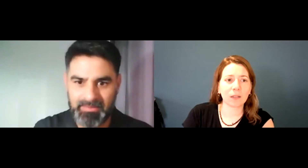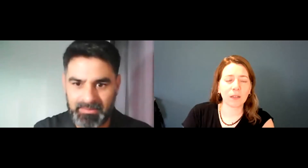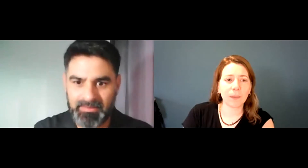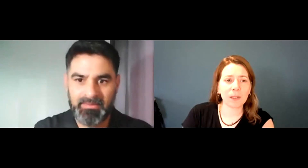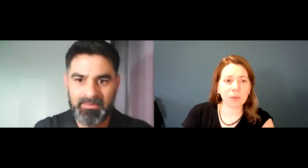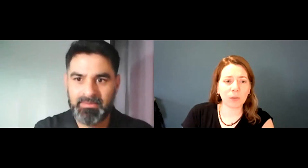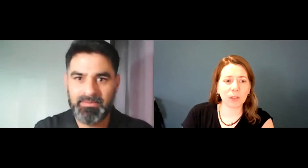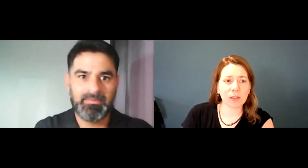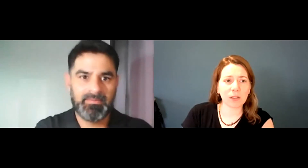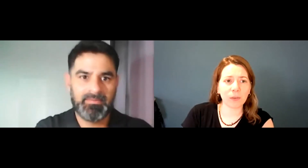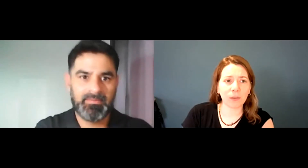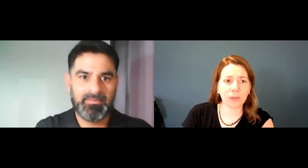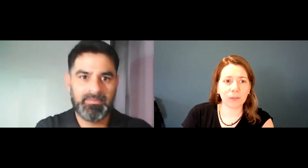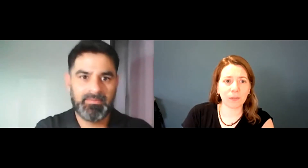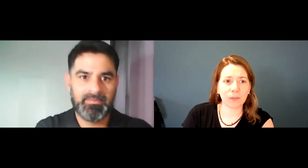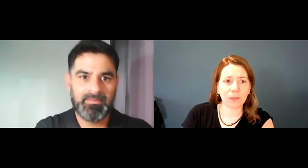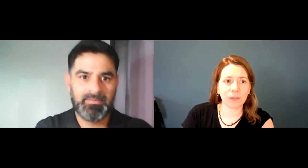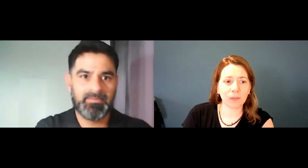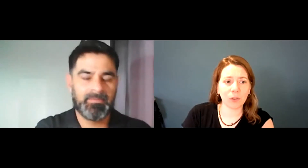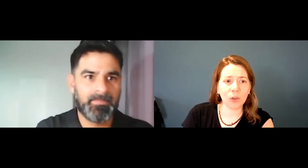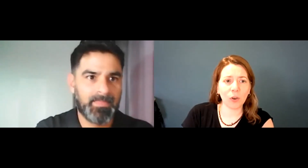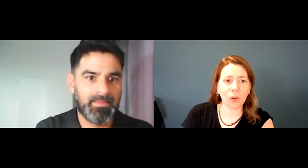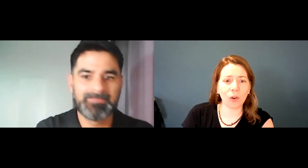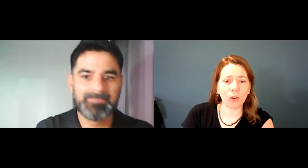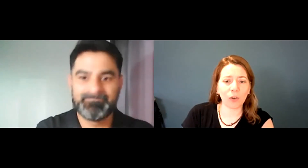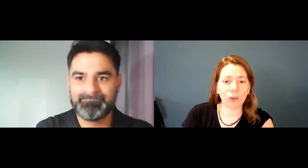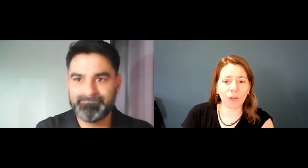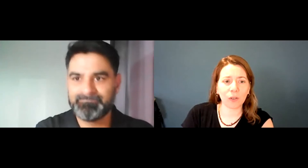está mal su conexión. No.